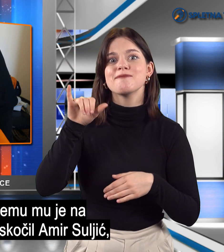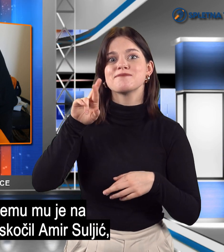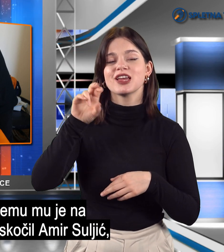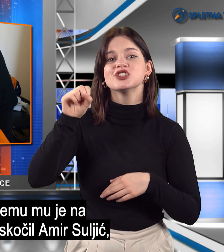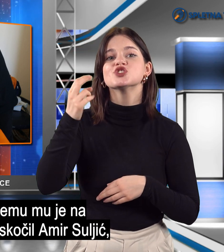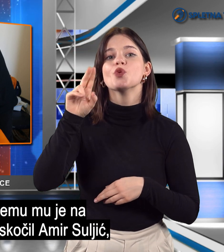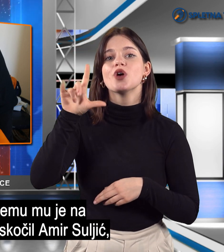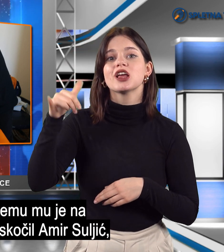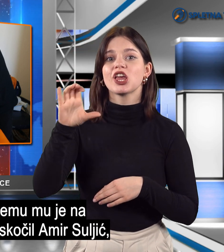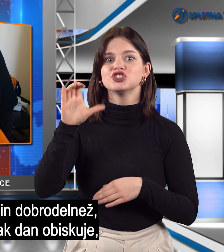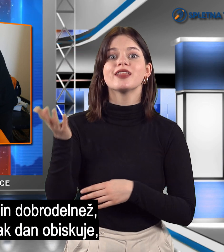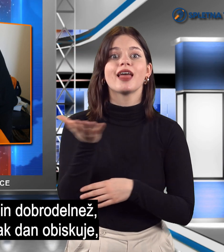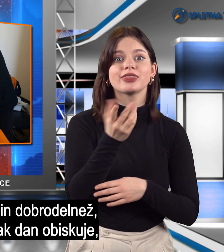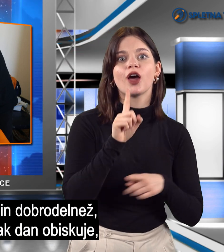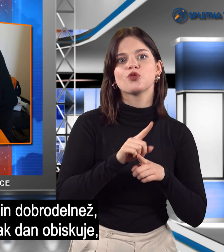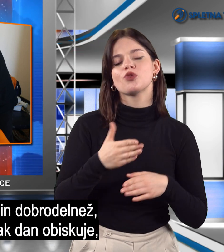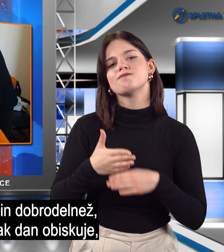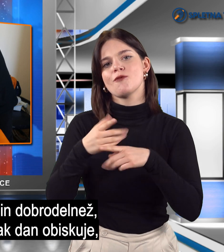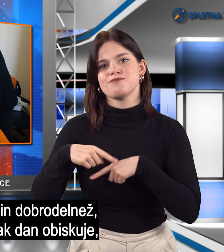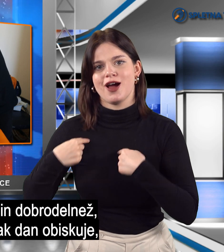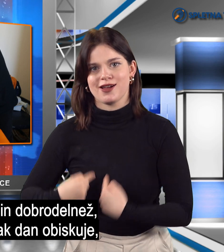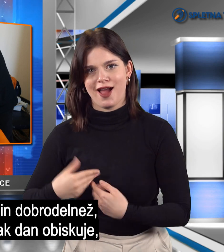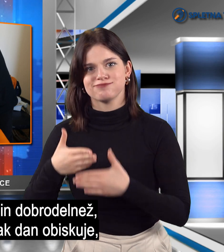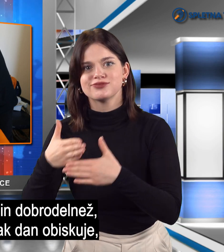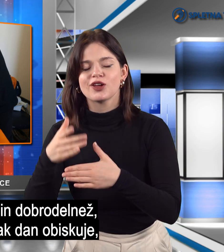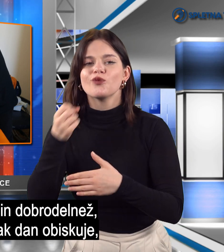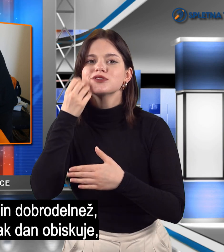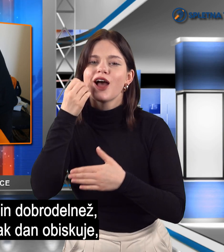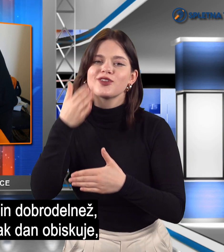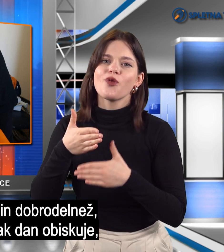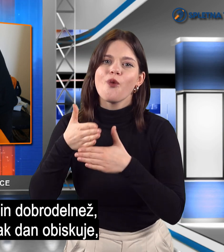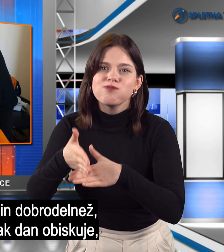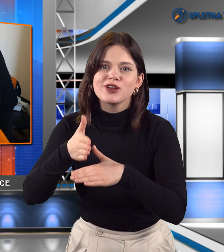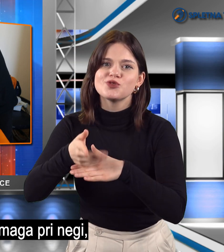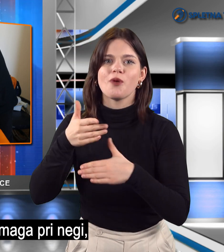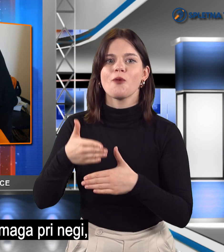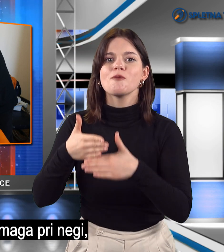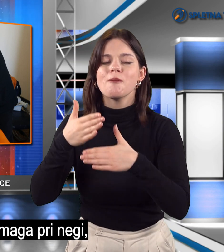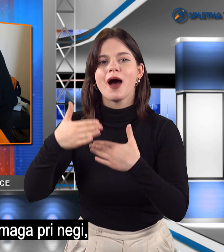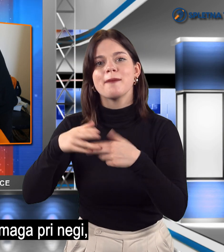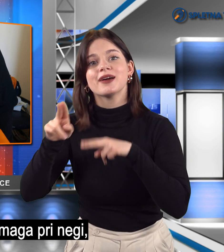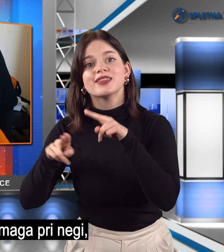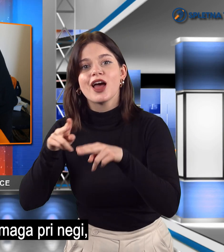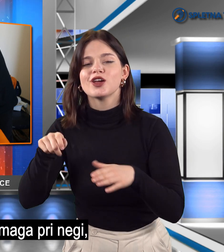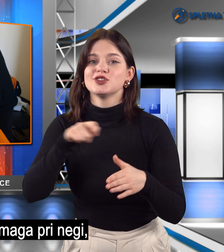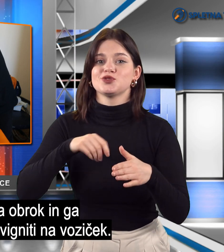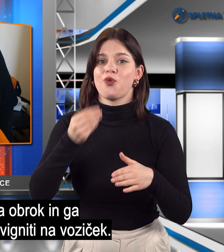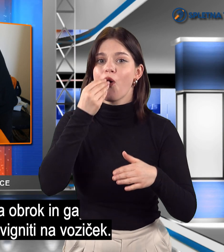priskočil Amir Suljić, natakar in dobrodelnež, ki ga vsak dan obiskuje, mu pomaga pri negi, skuha